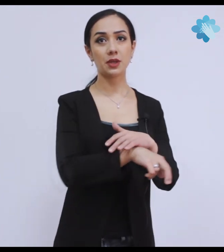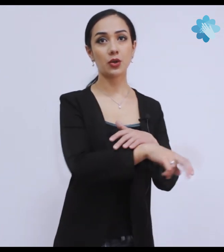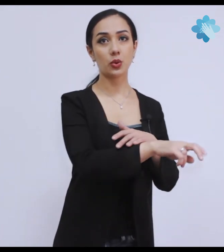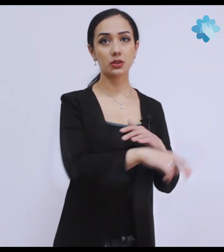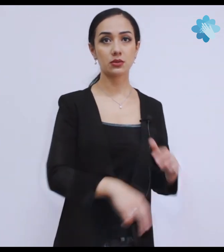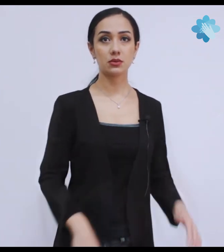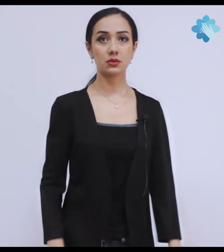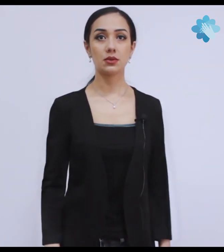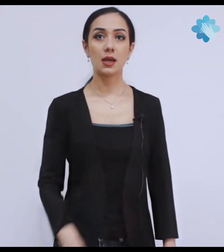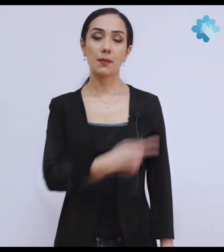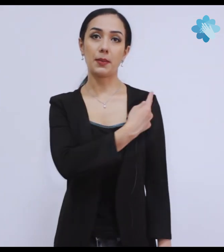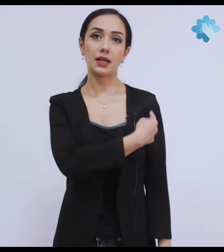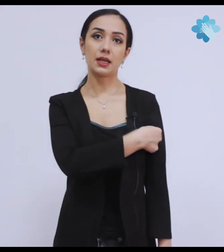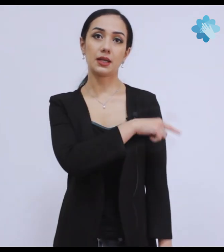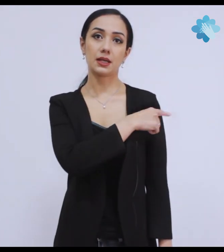переход поликлиника